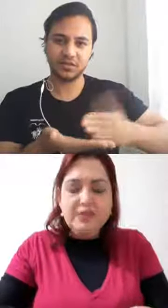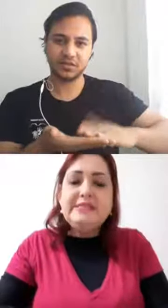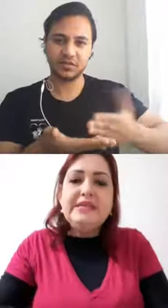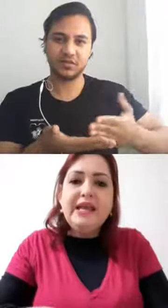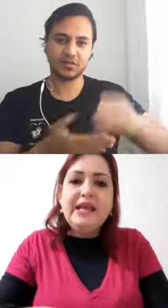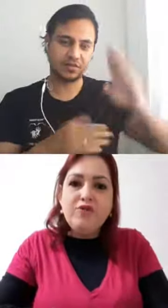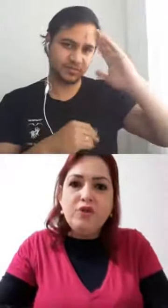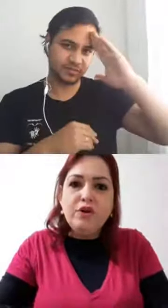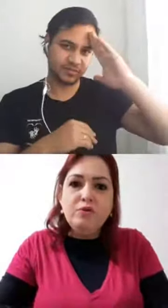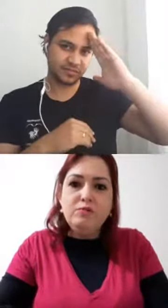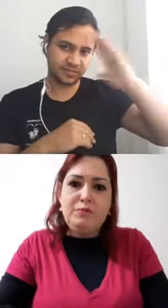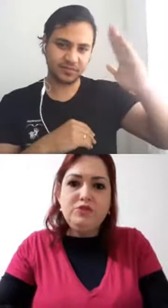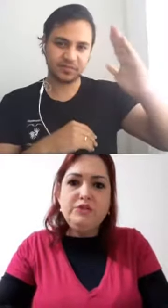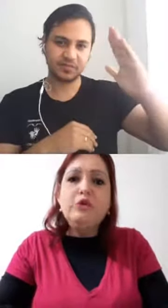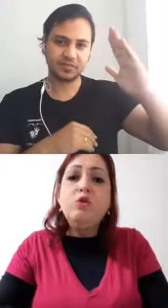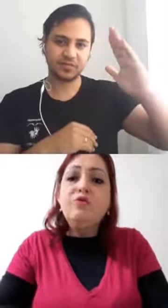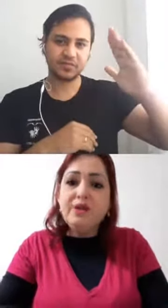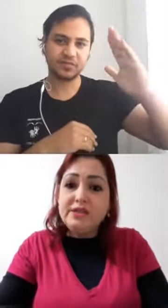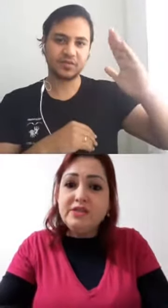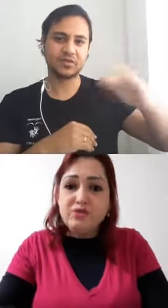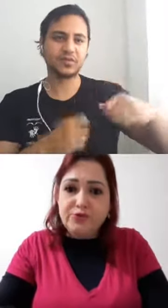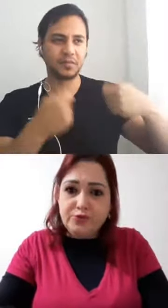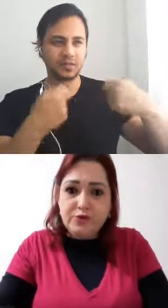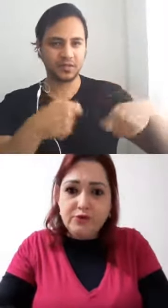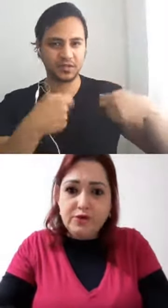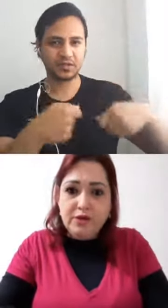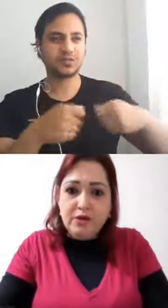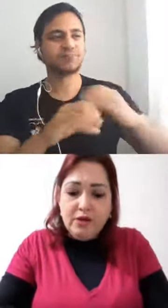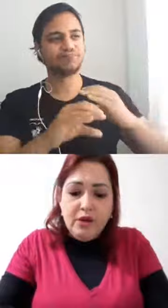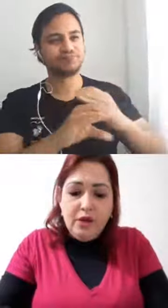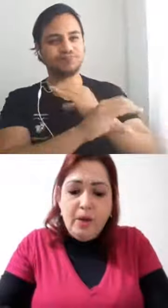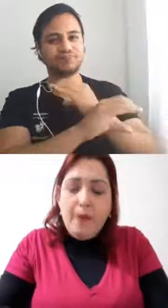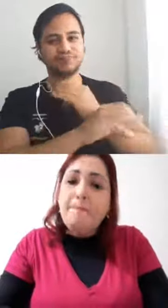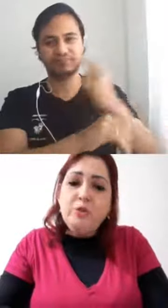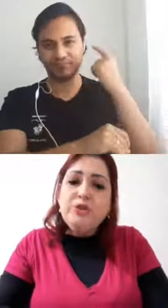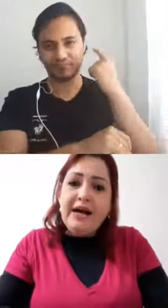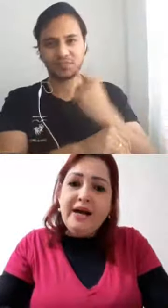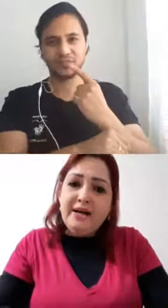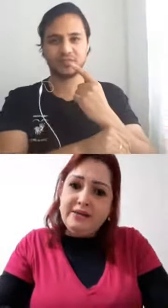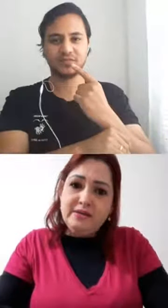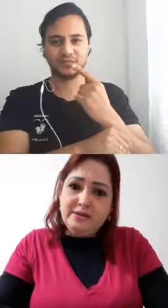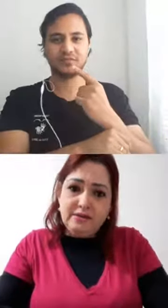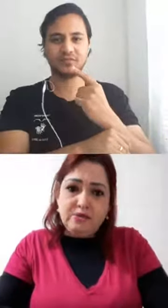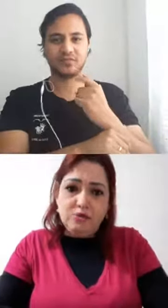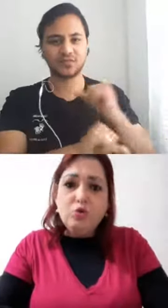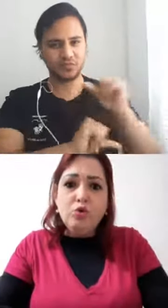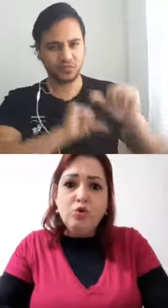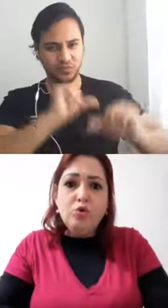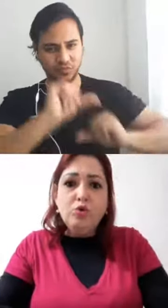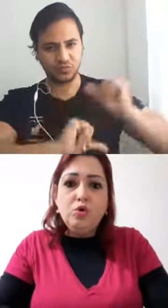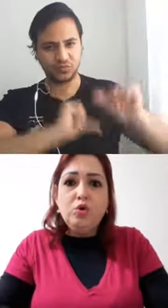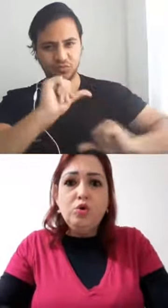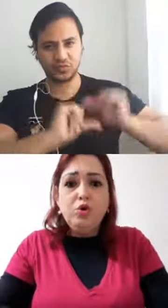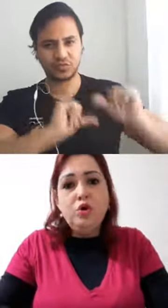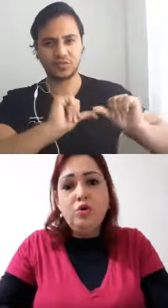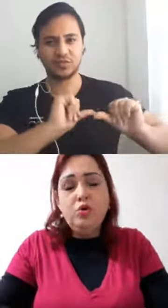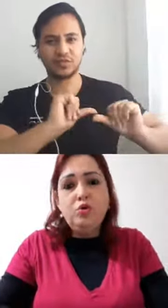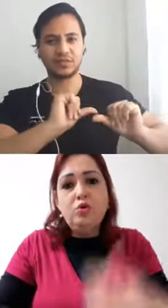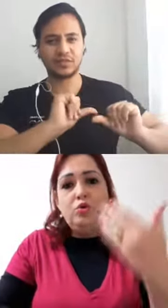principalmente se ele for uma pessoa da confiança do surdo, mudar